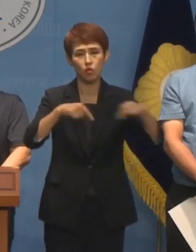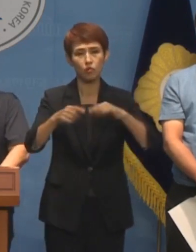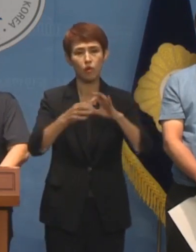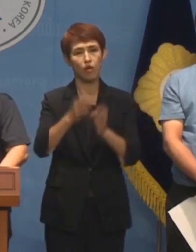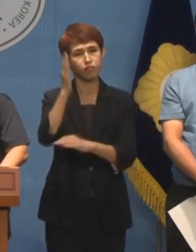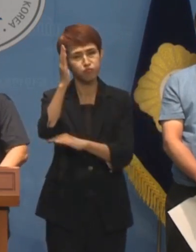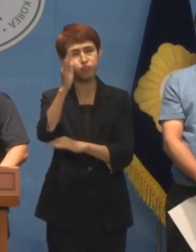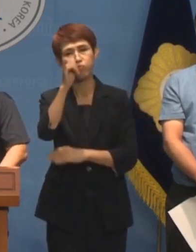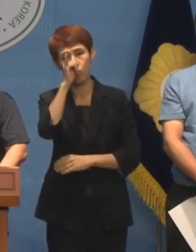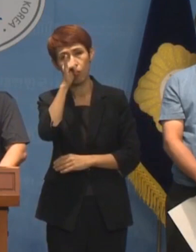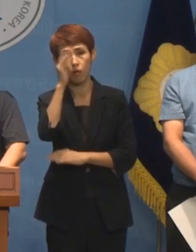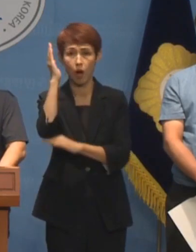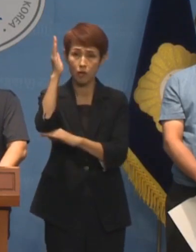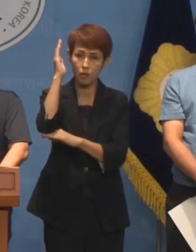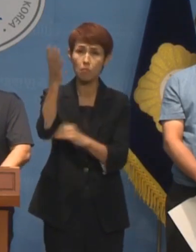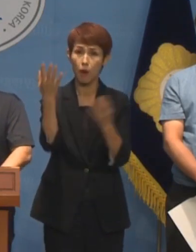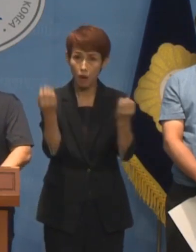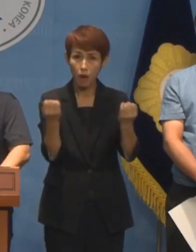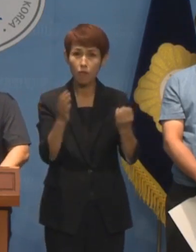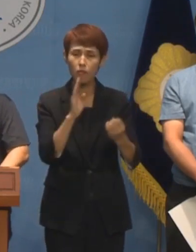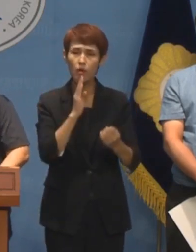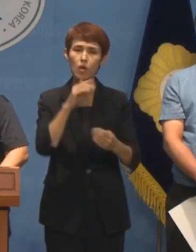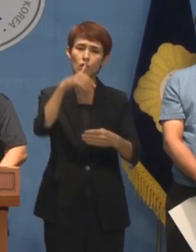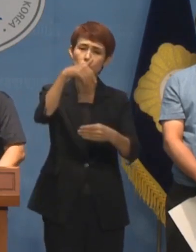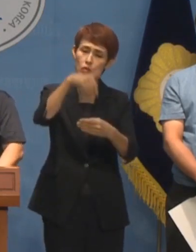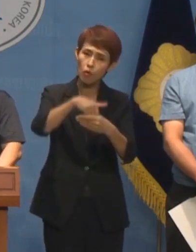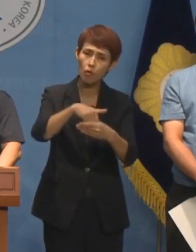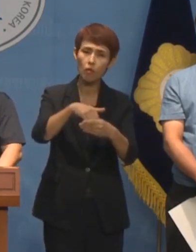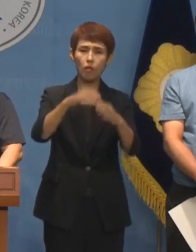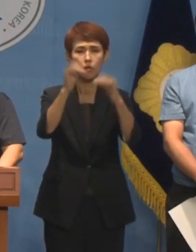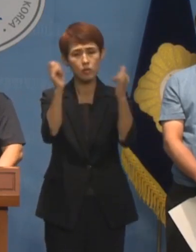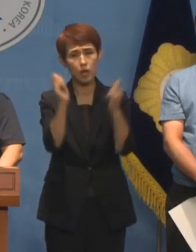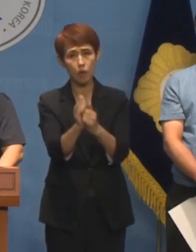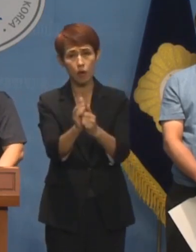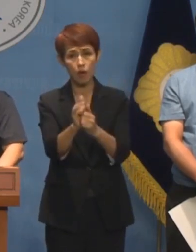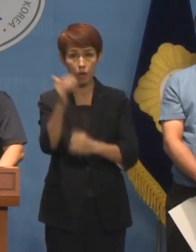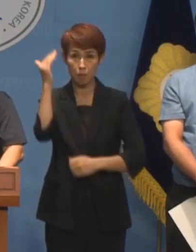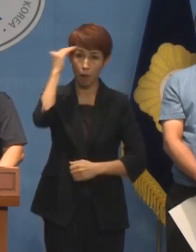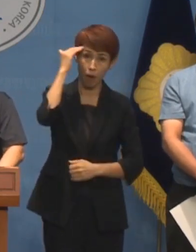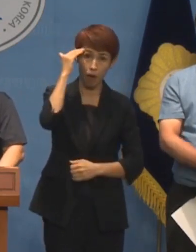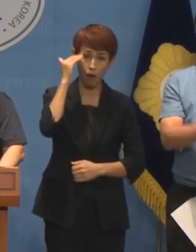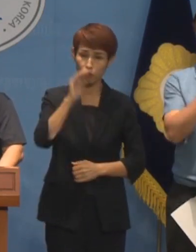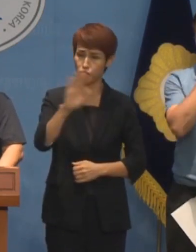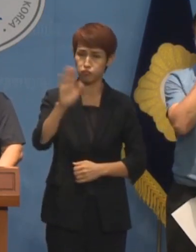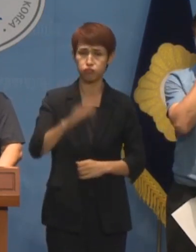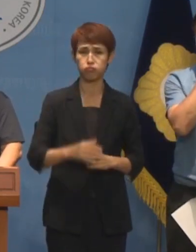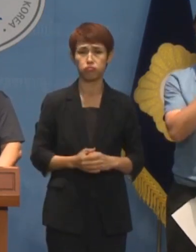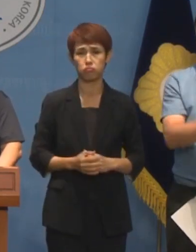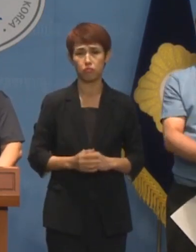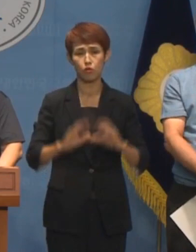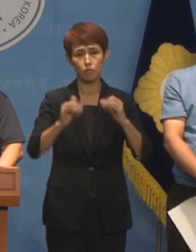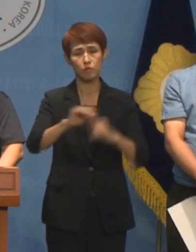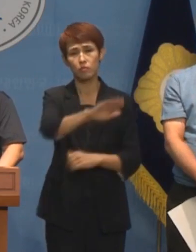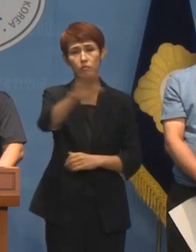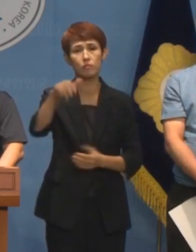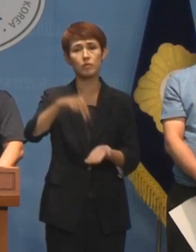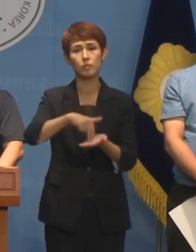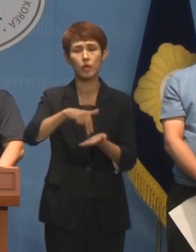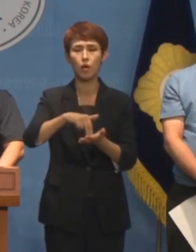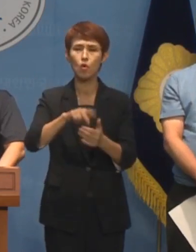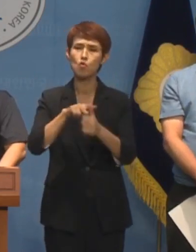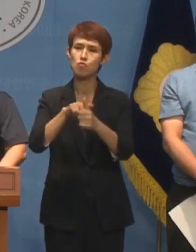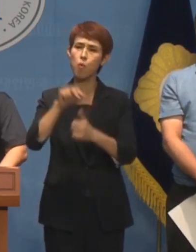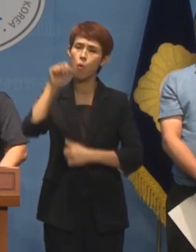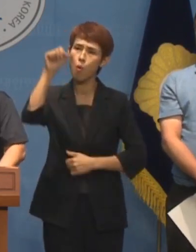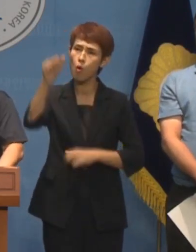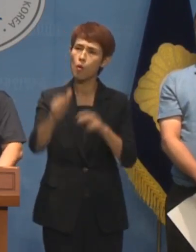하고. 그게 선거에, 사회에 어떤 해악이 됩니까? 그것은 주권자들이 오히려 더 어떤 후보를 뽑을지,